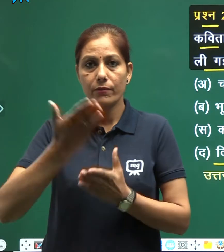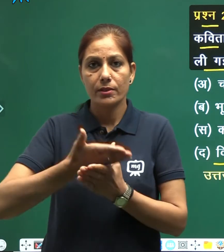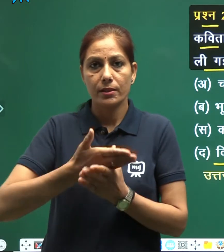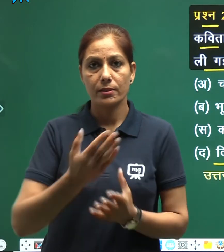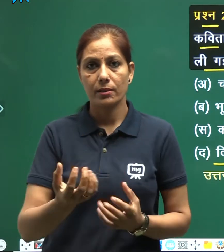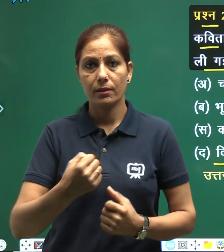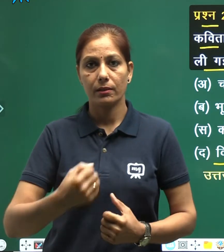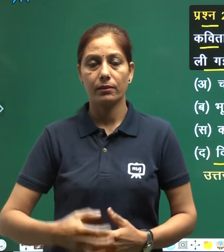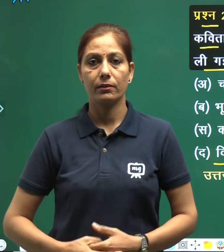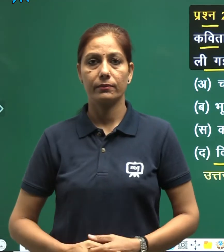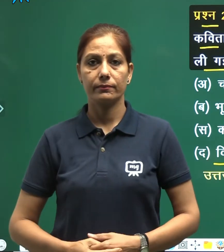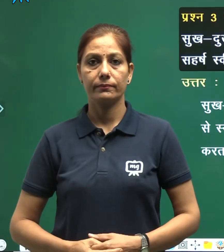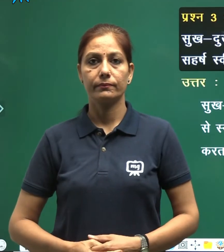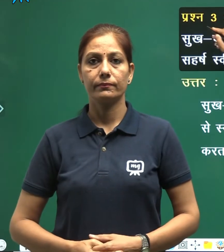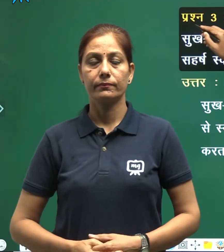है।